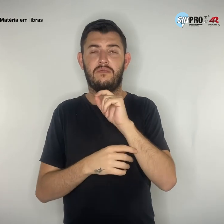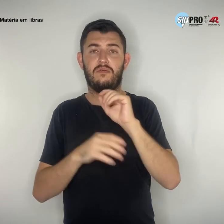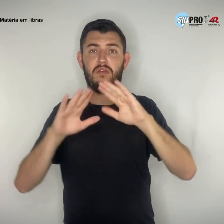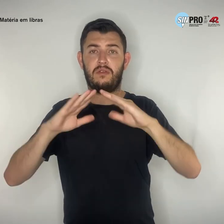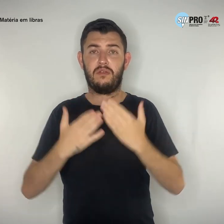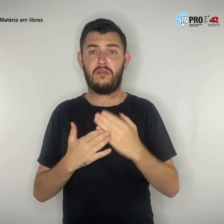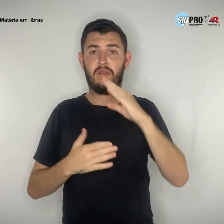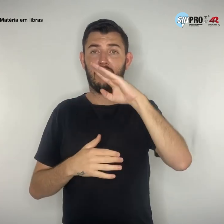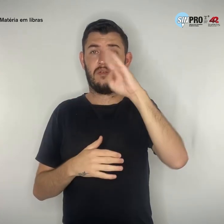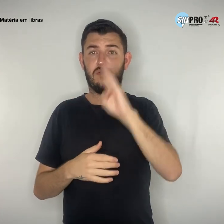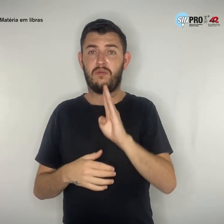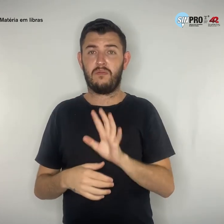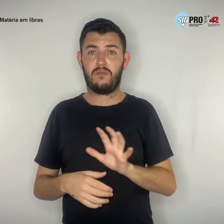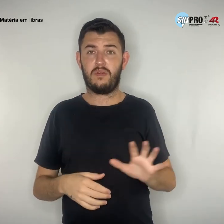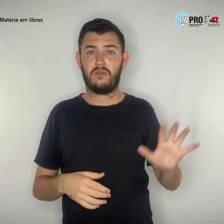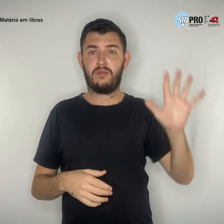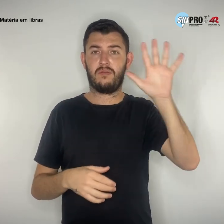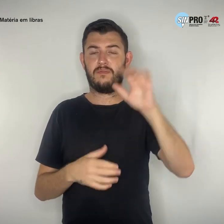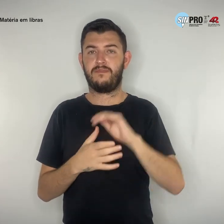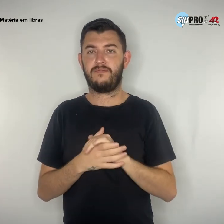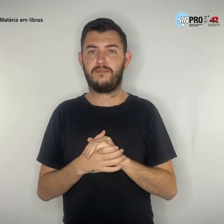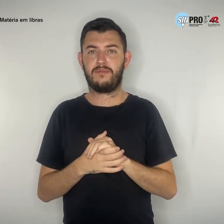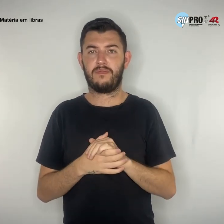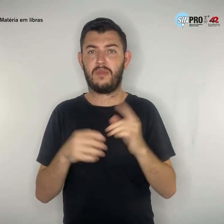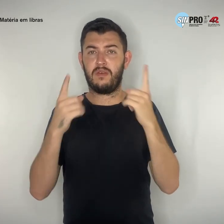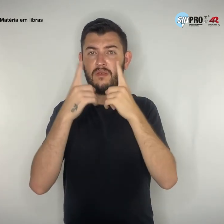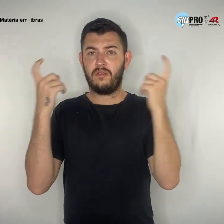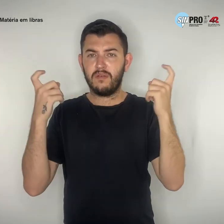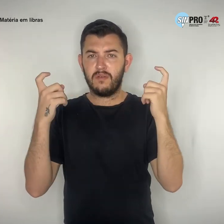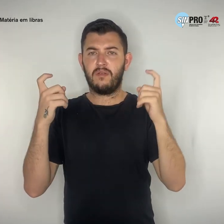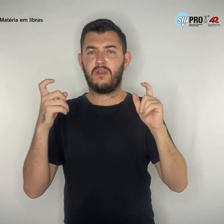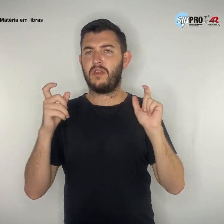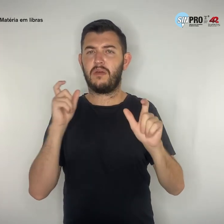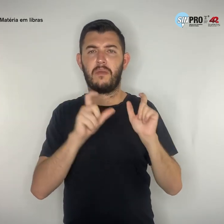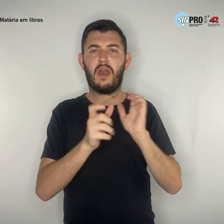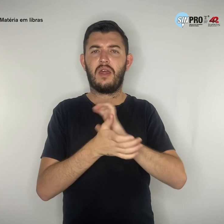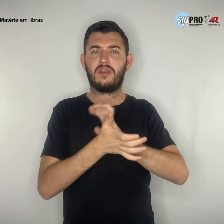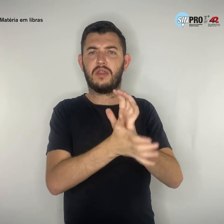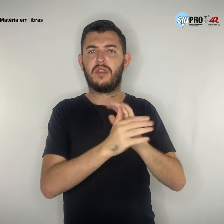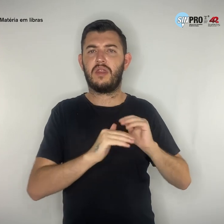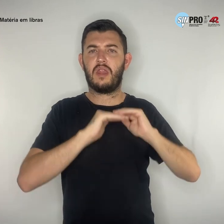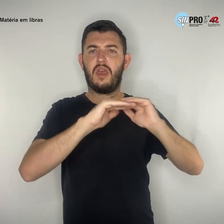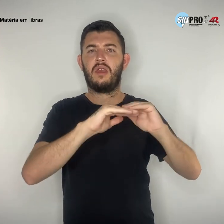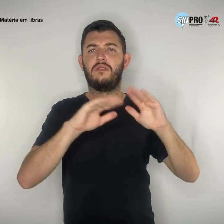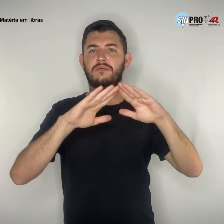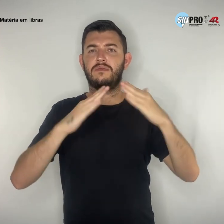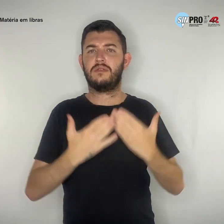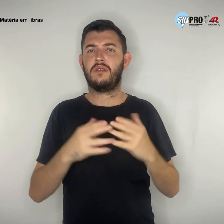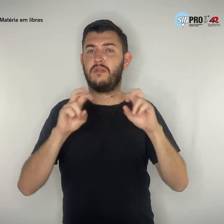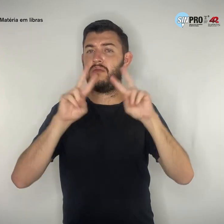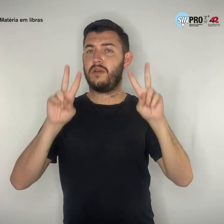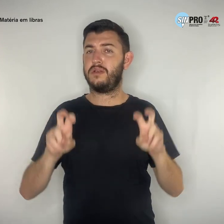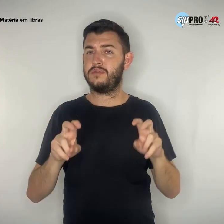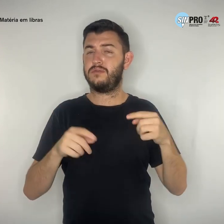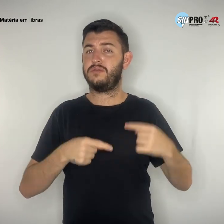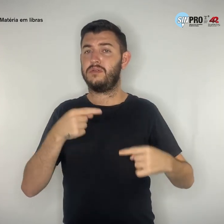Ataque às escolas. Os ataques às escolas também foi um assunto abordado pelo